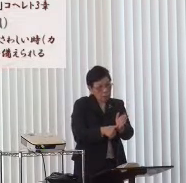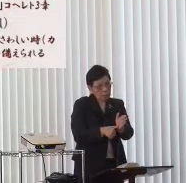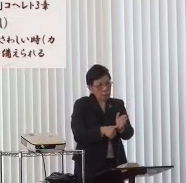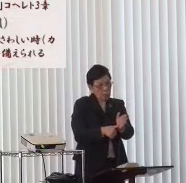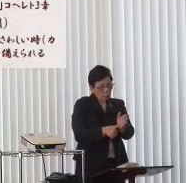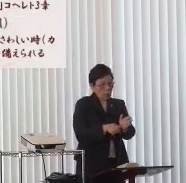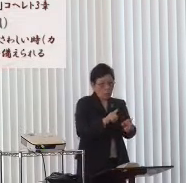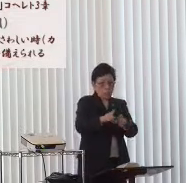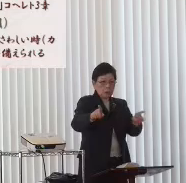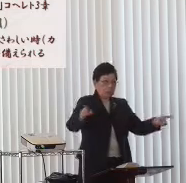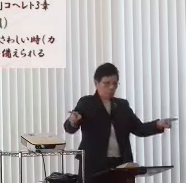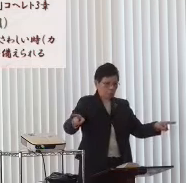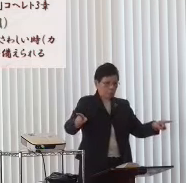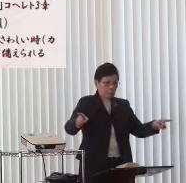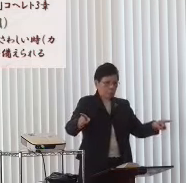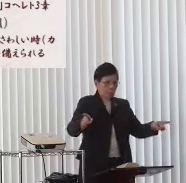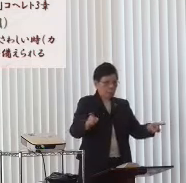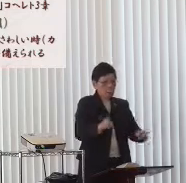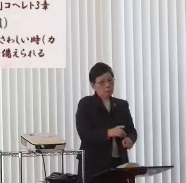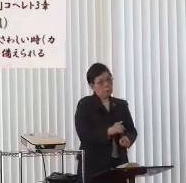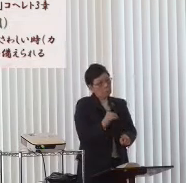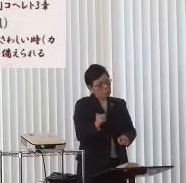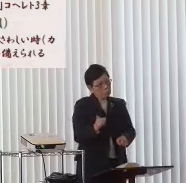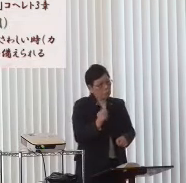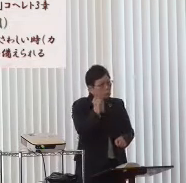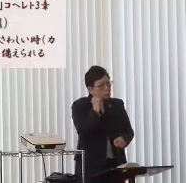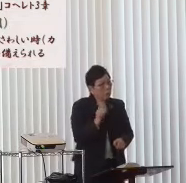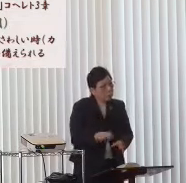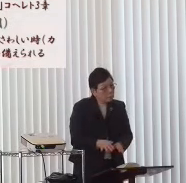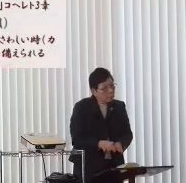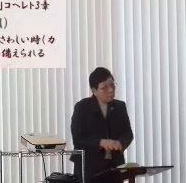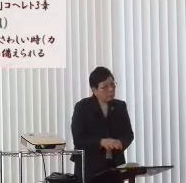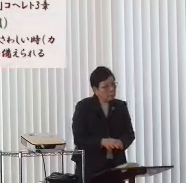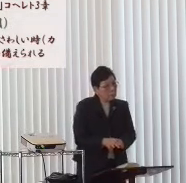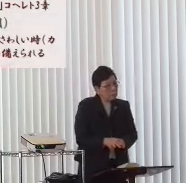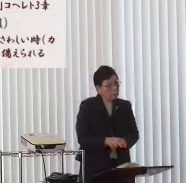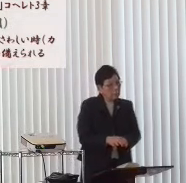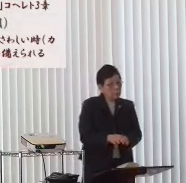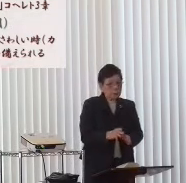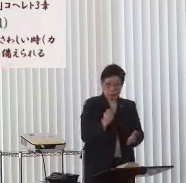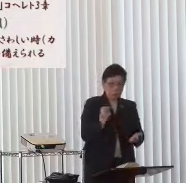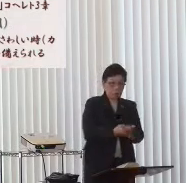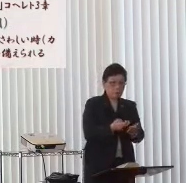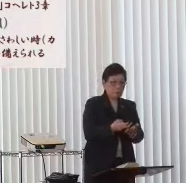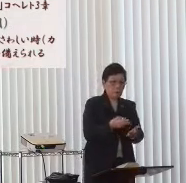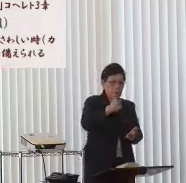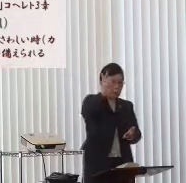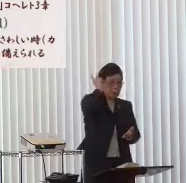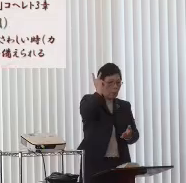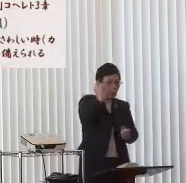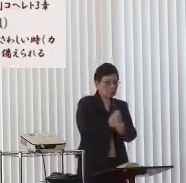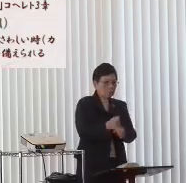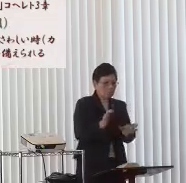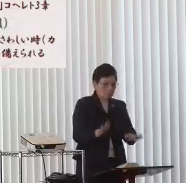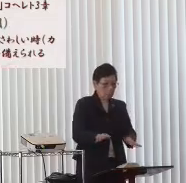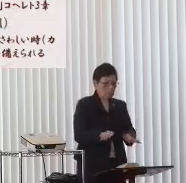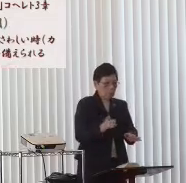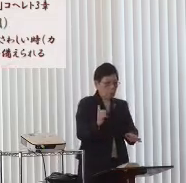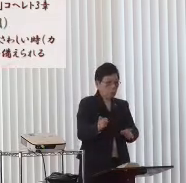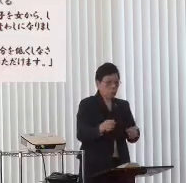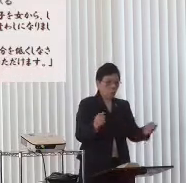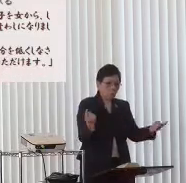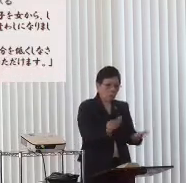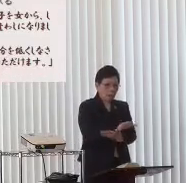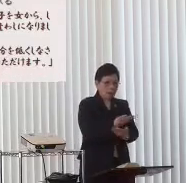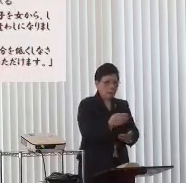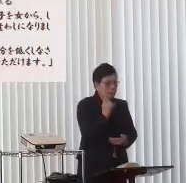支配するというか、時に左右されない大切な秘訣だと思います。